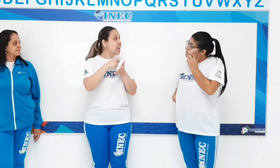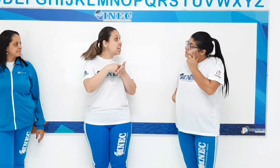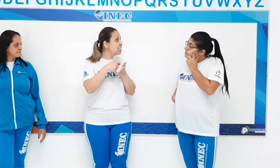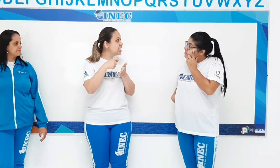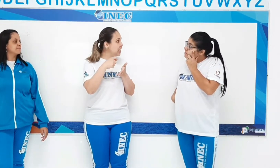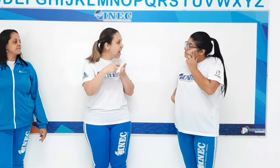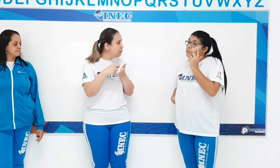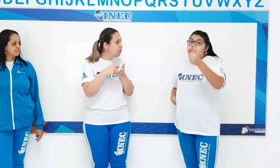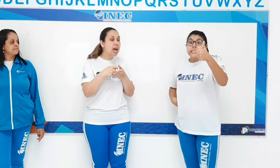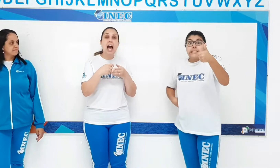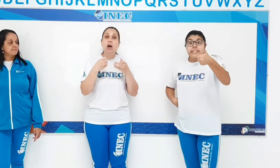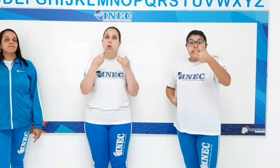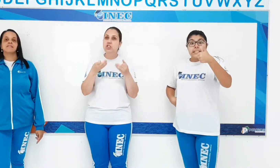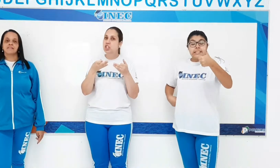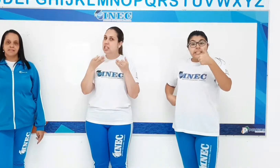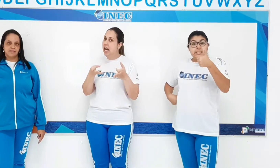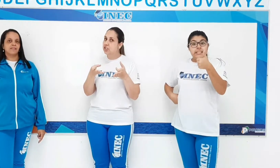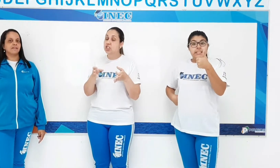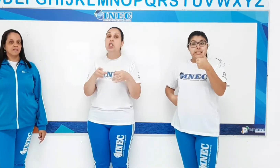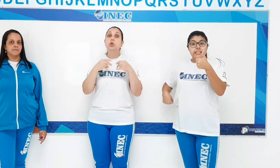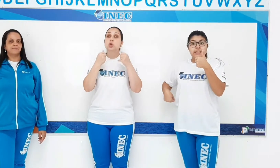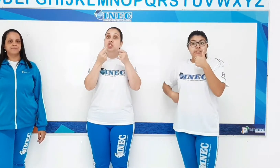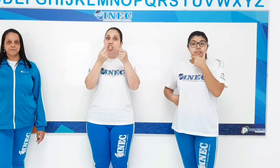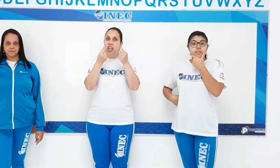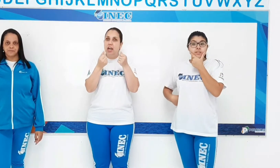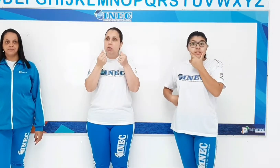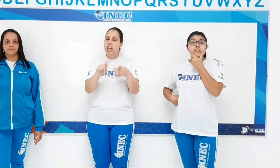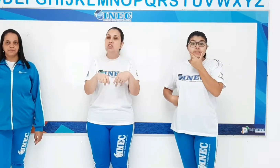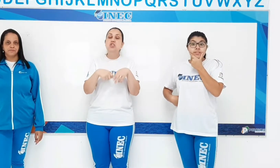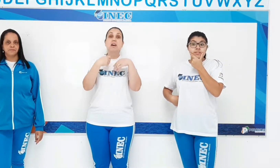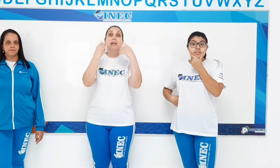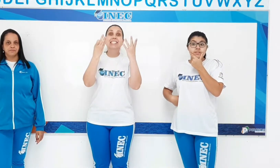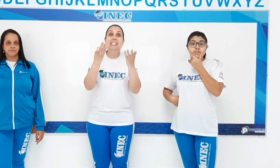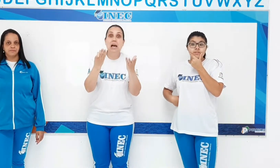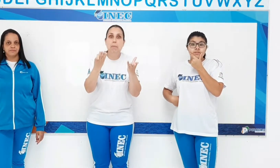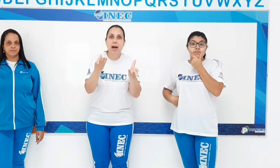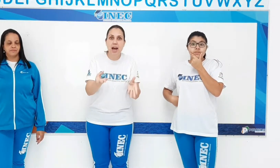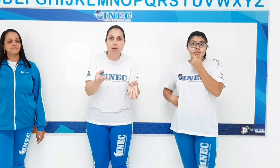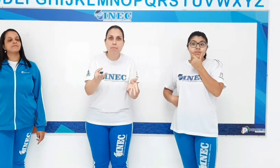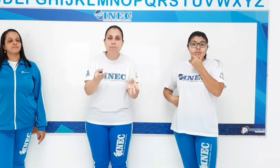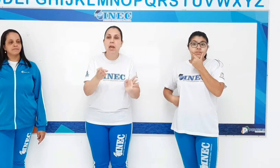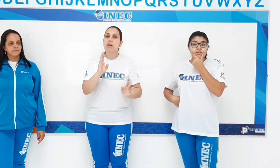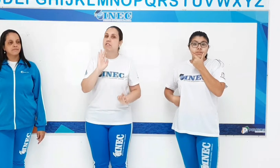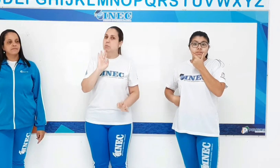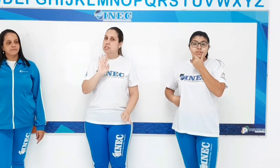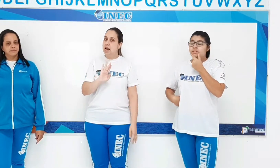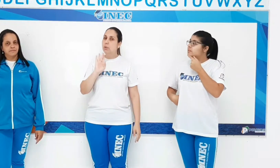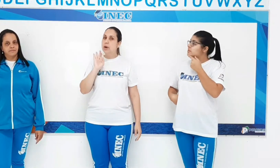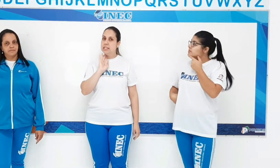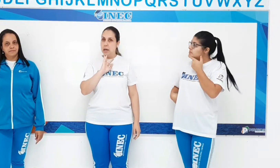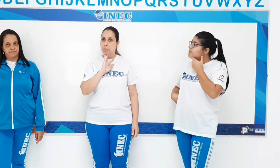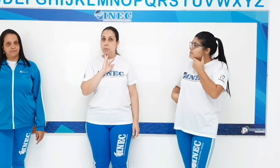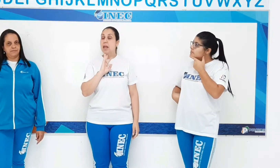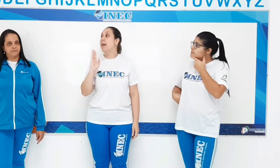gente escreve a quantidade do dinheiro que a gente vai precisar pagar. Vamos dar